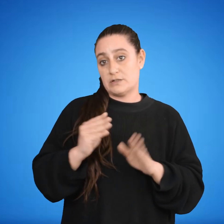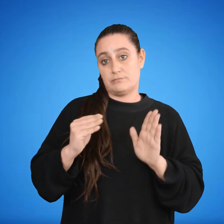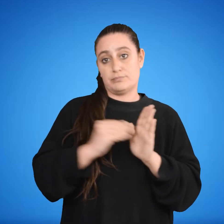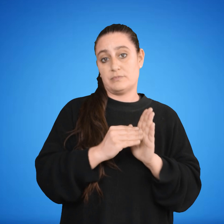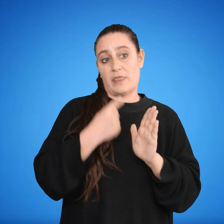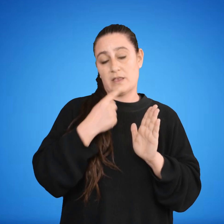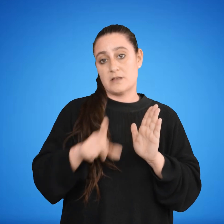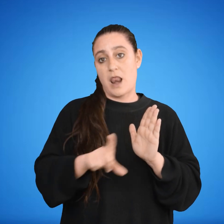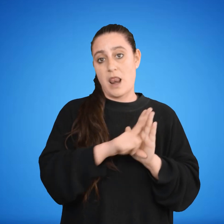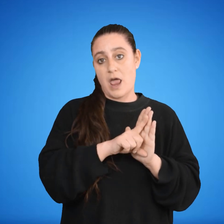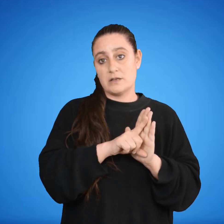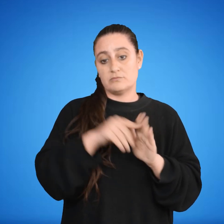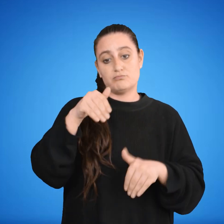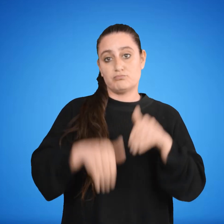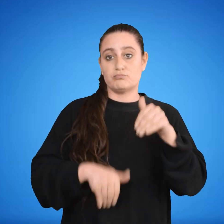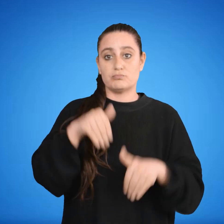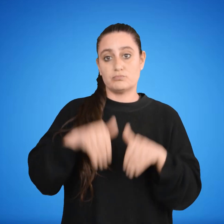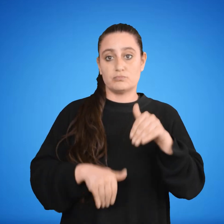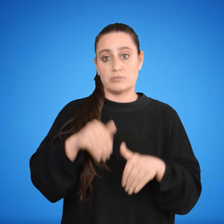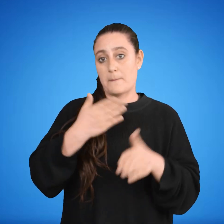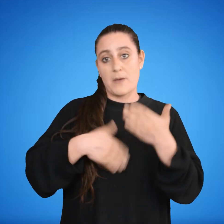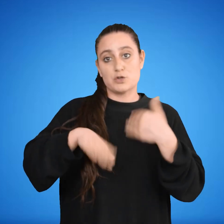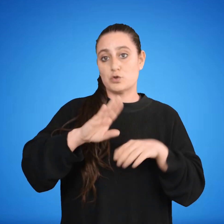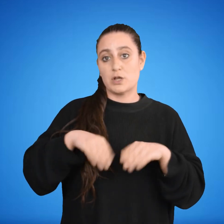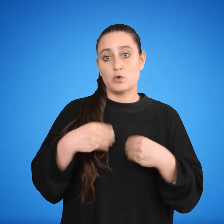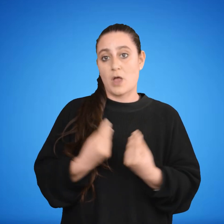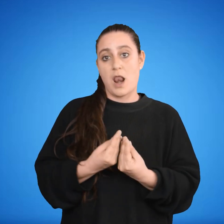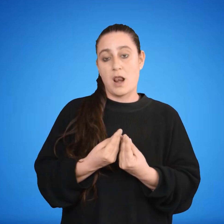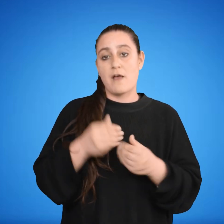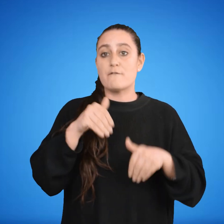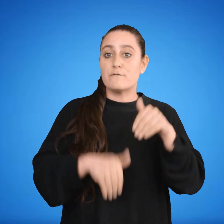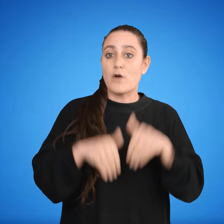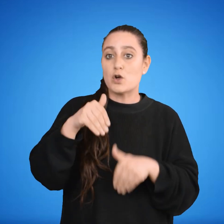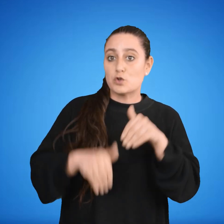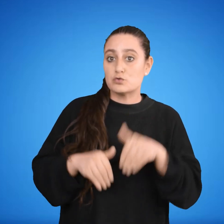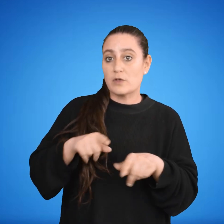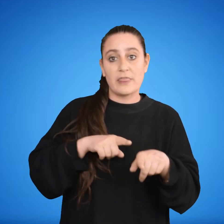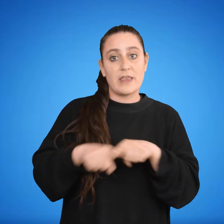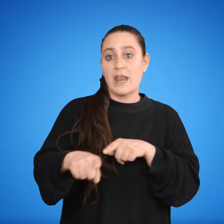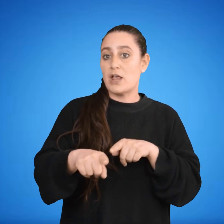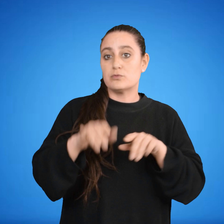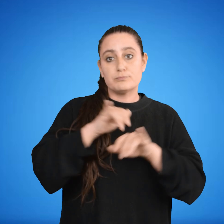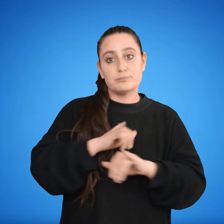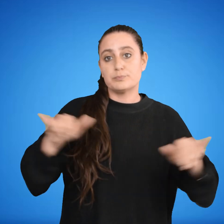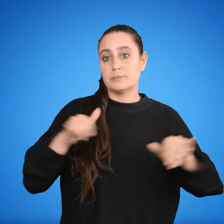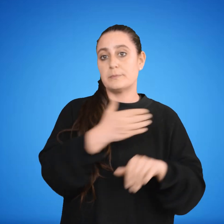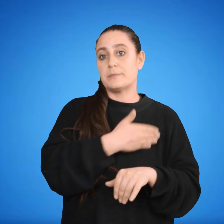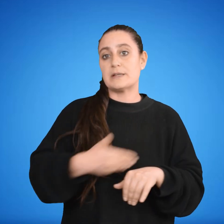determine, exprese su conformidad por mayoría absoluta de los votos emitidos y serán promulgadas por el presidente de la Asamblea